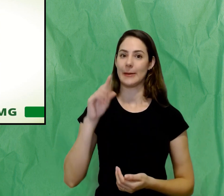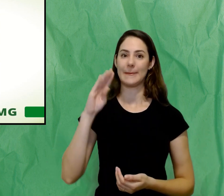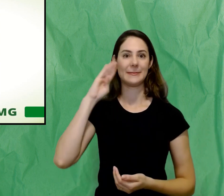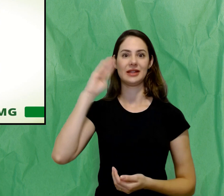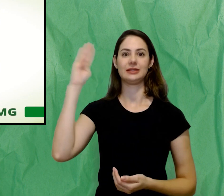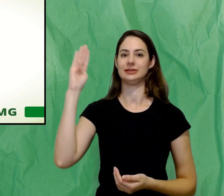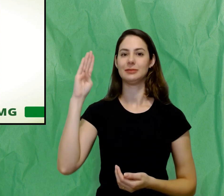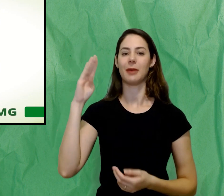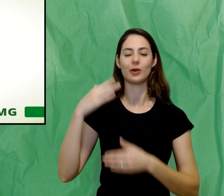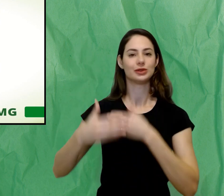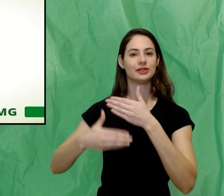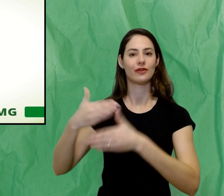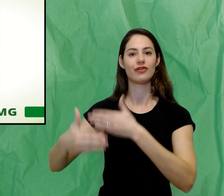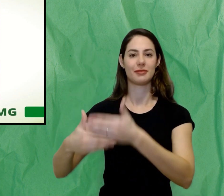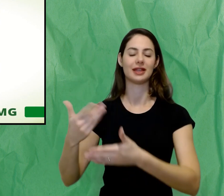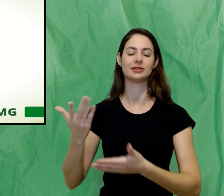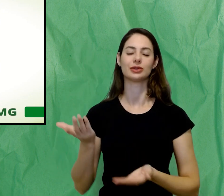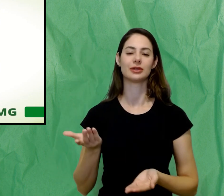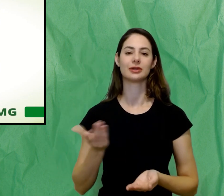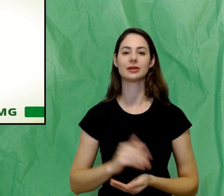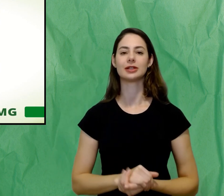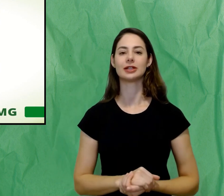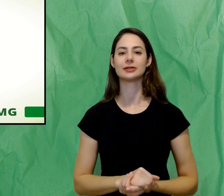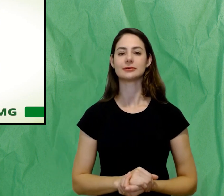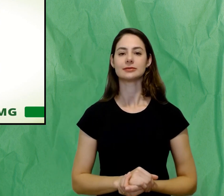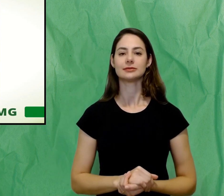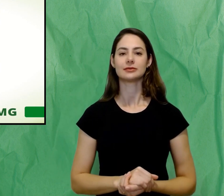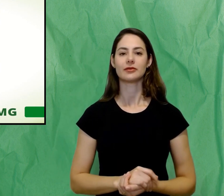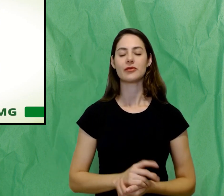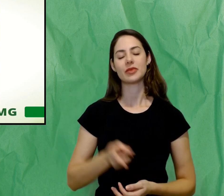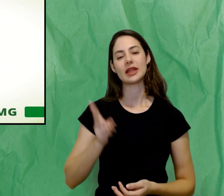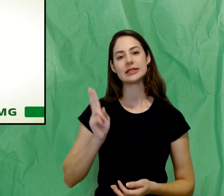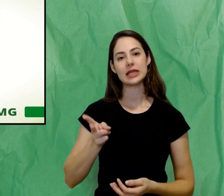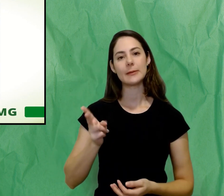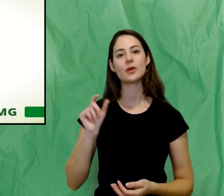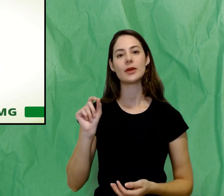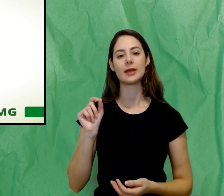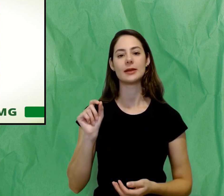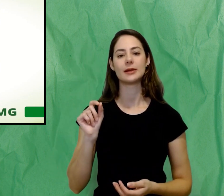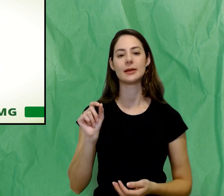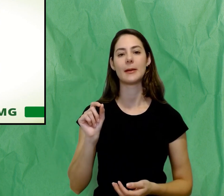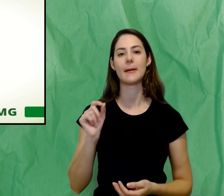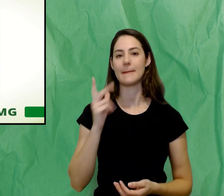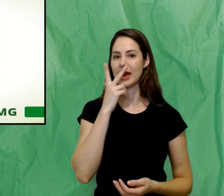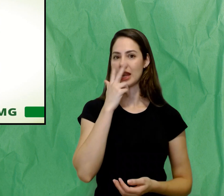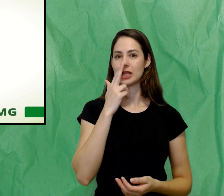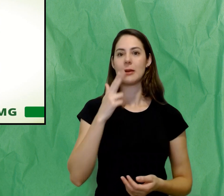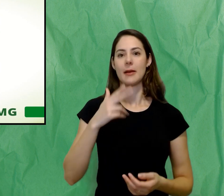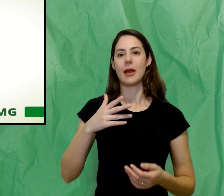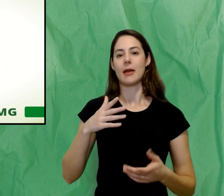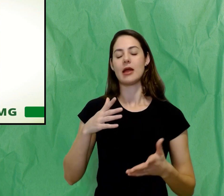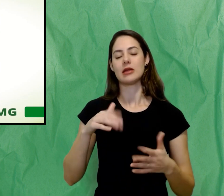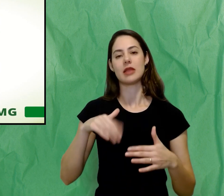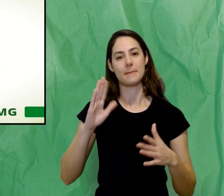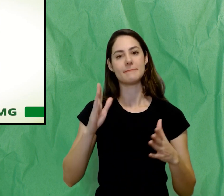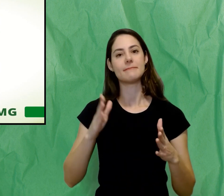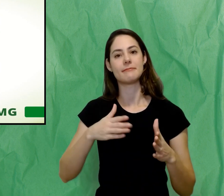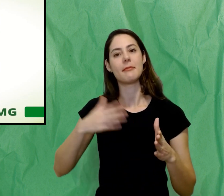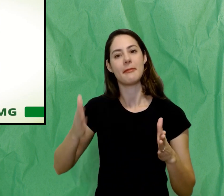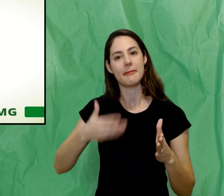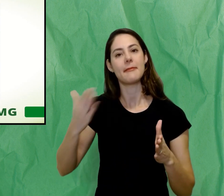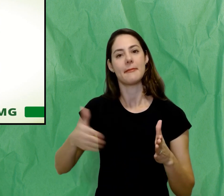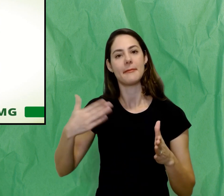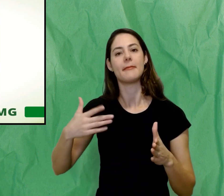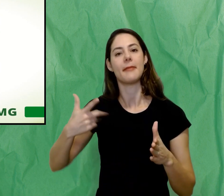artigo, essa parte de desenvolvimento, normalmente ela parece um pouco maior, né? Então, ela é bem maior,